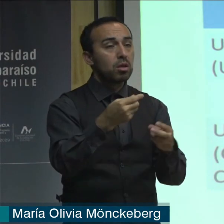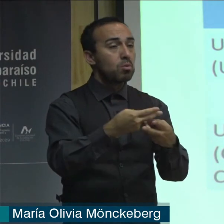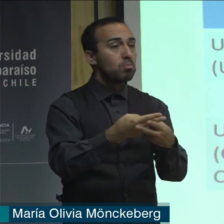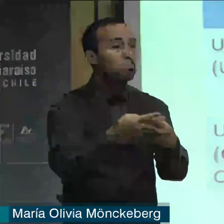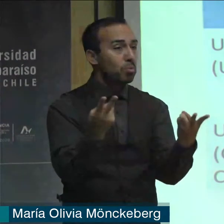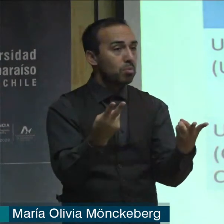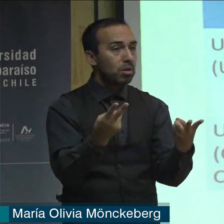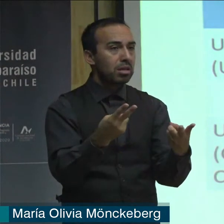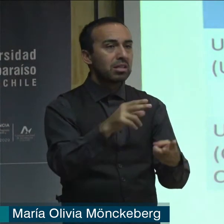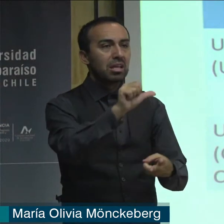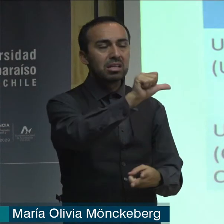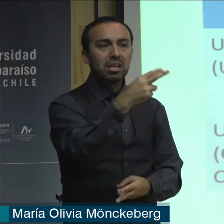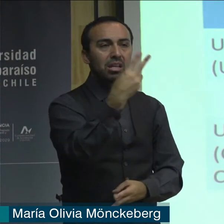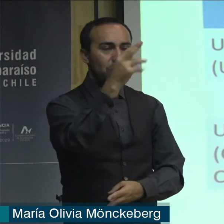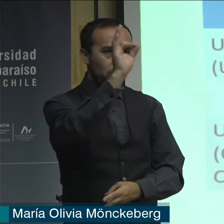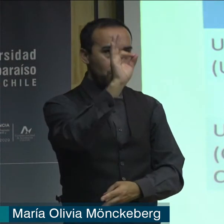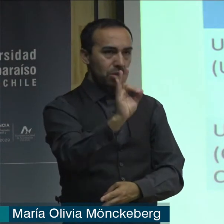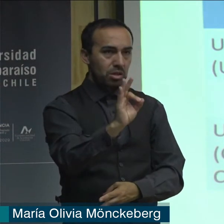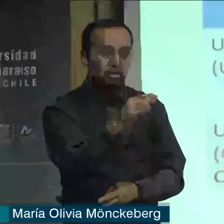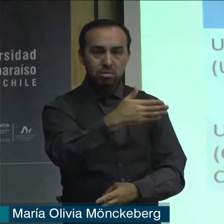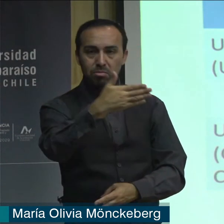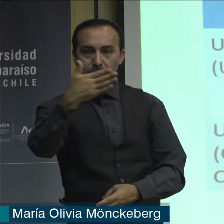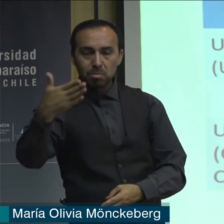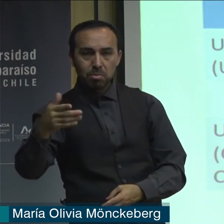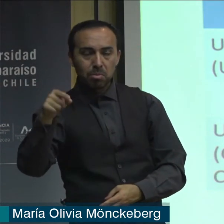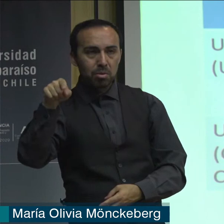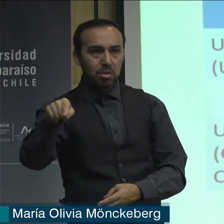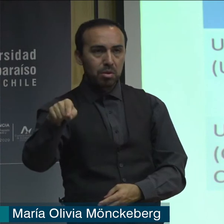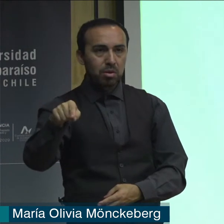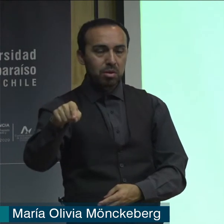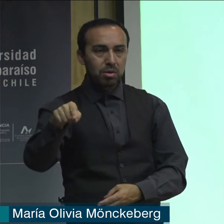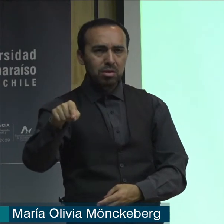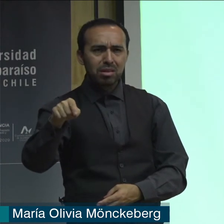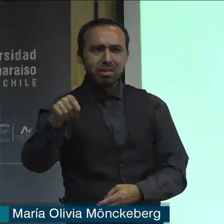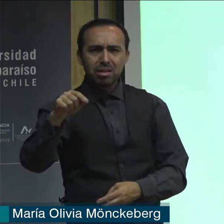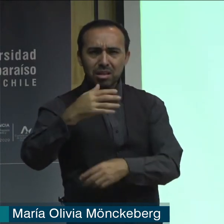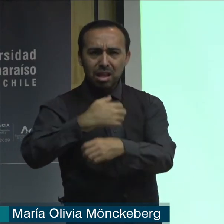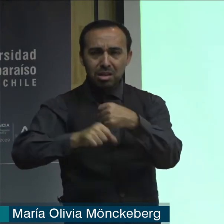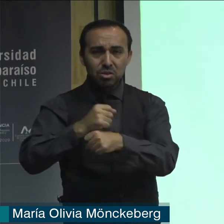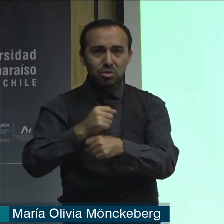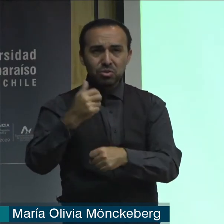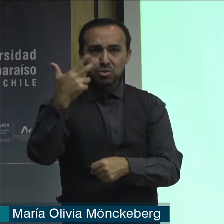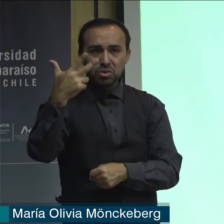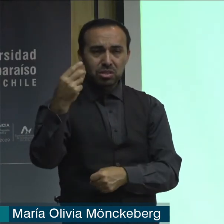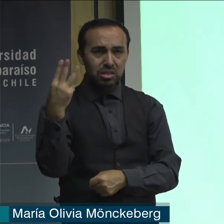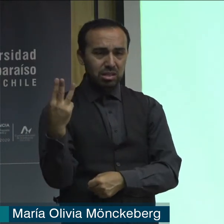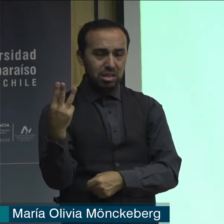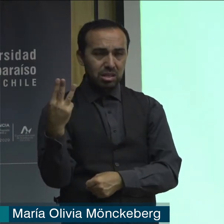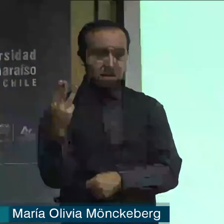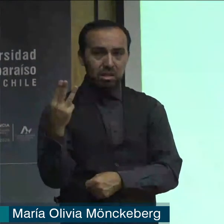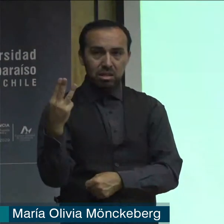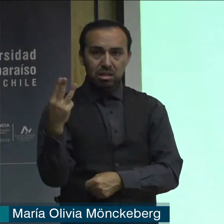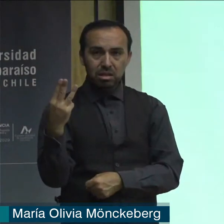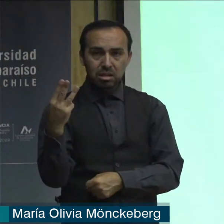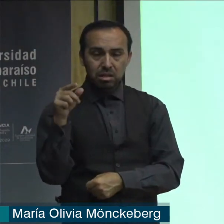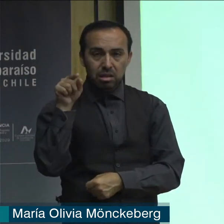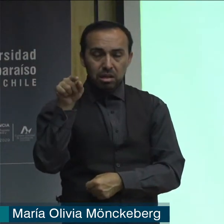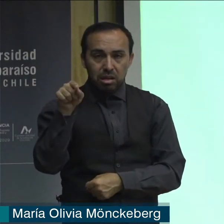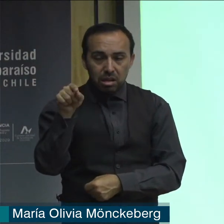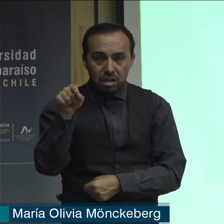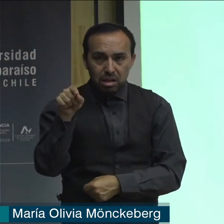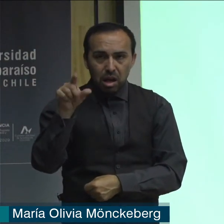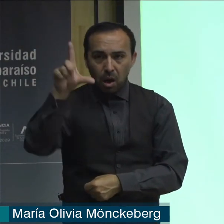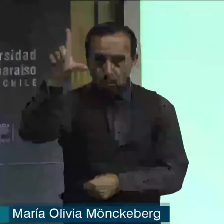62% y al 83 era eso si no miramos con